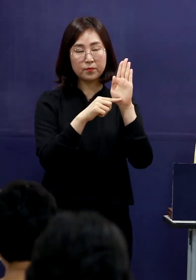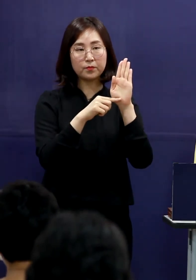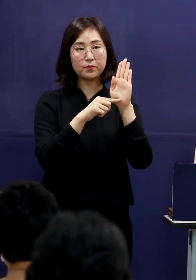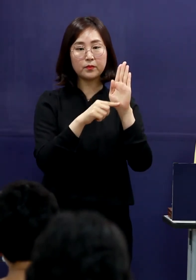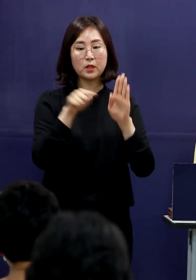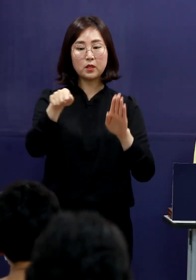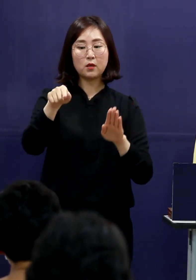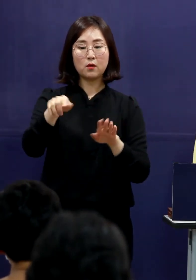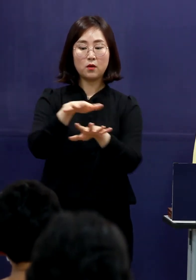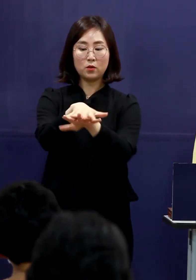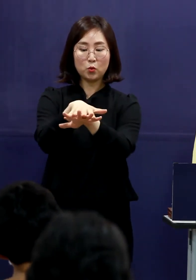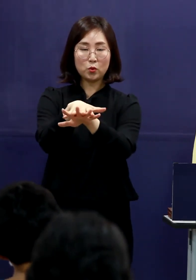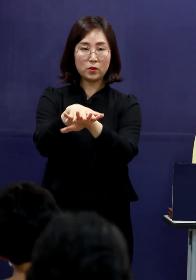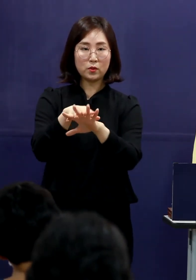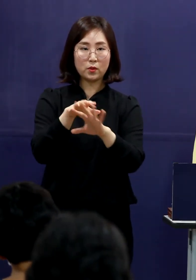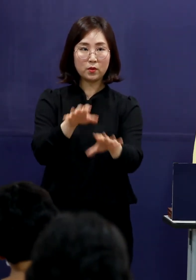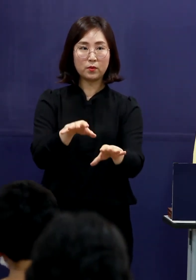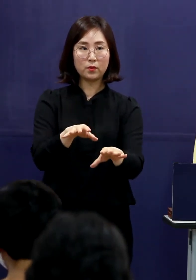활용을 해서